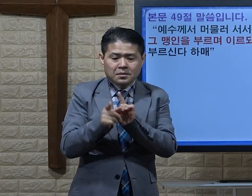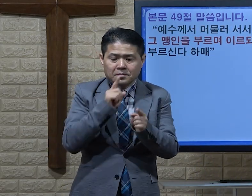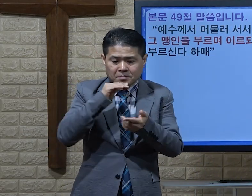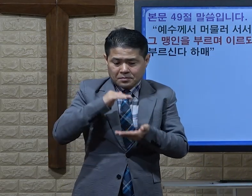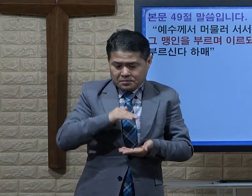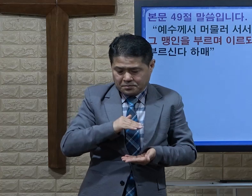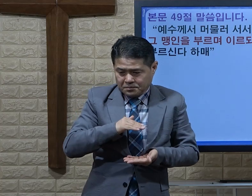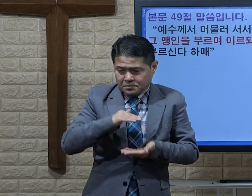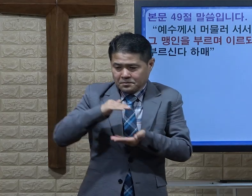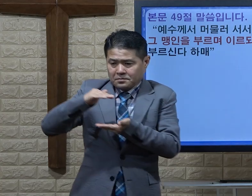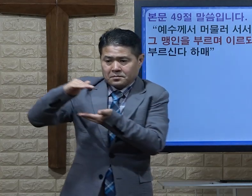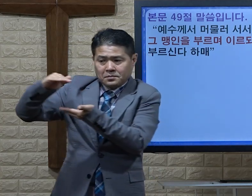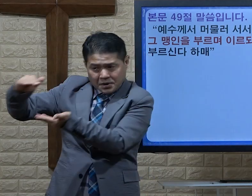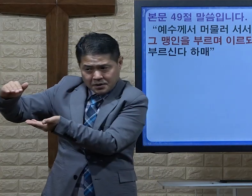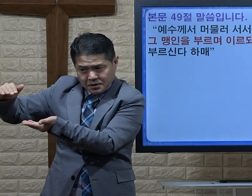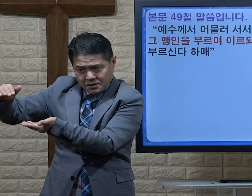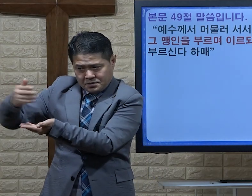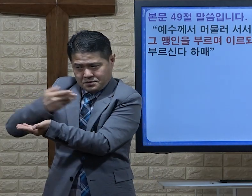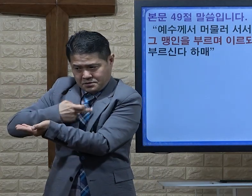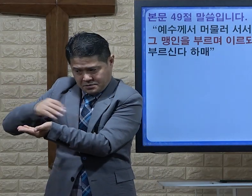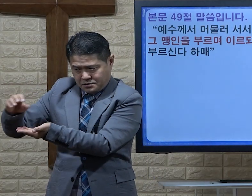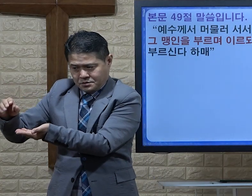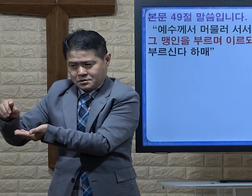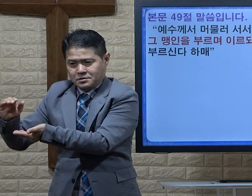그들이 예수님의 말씀을 전하고